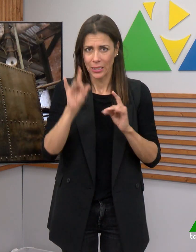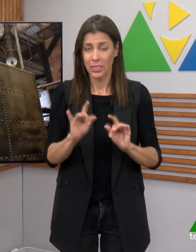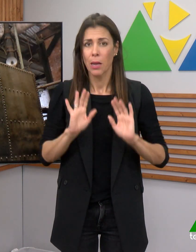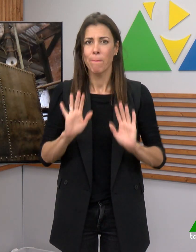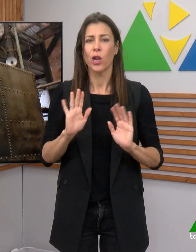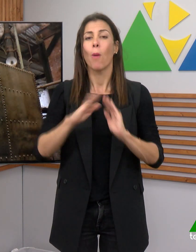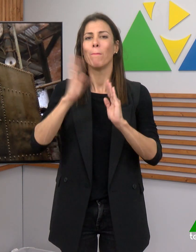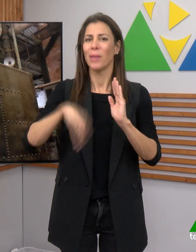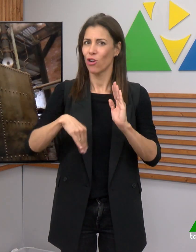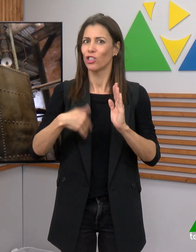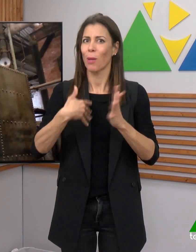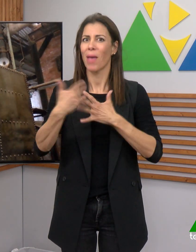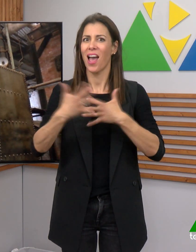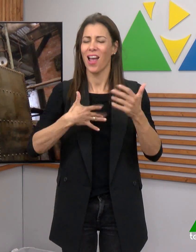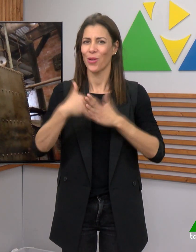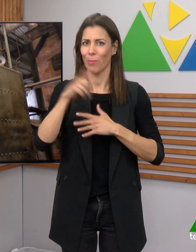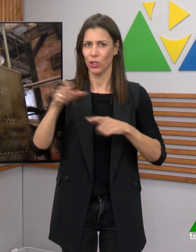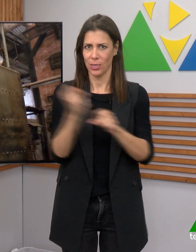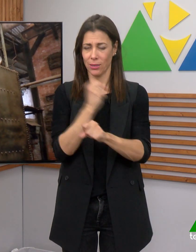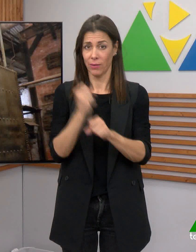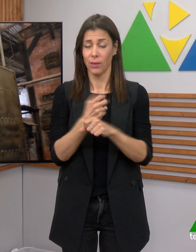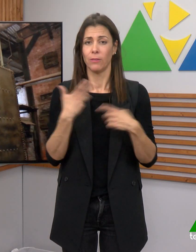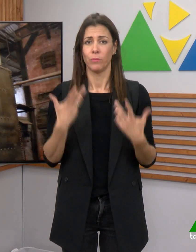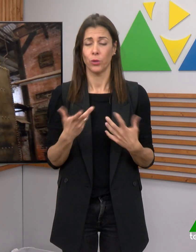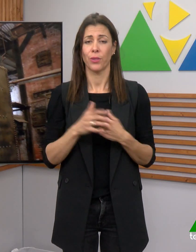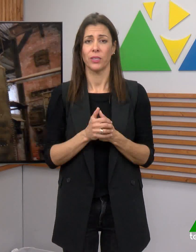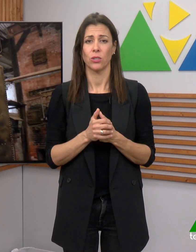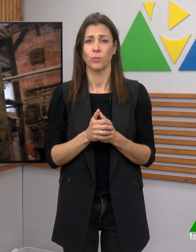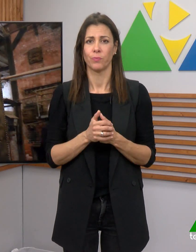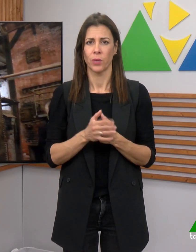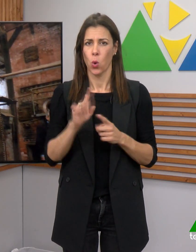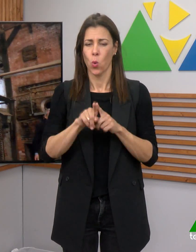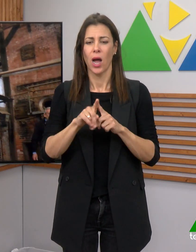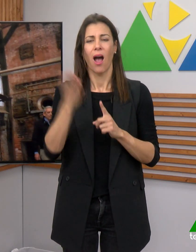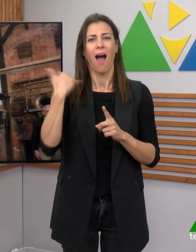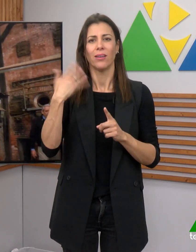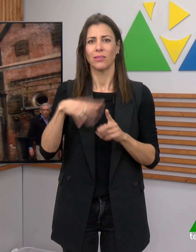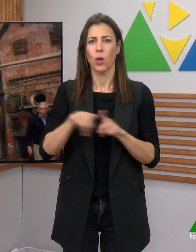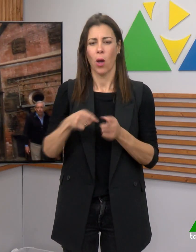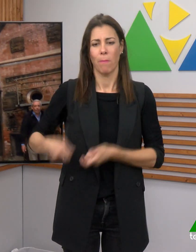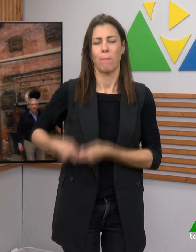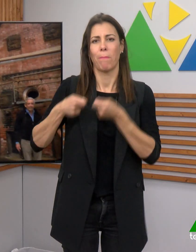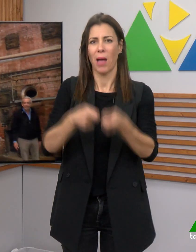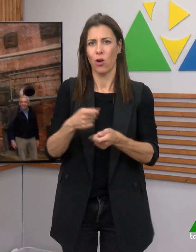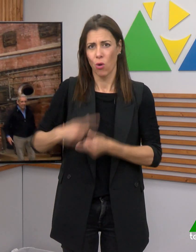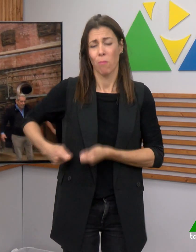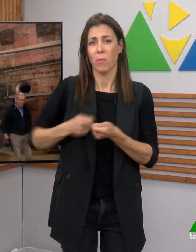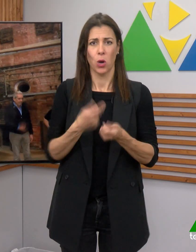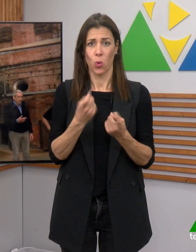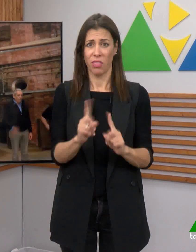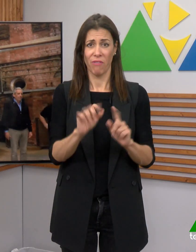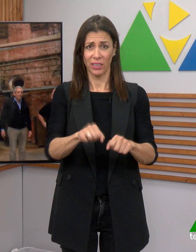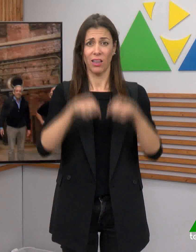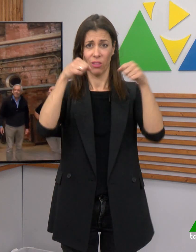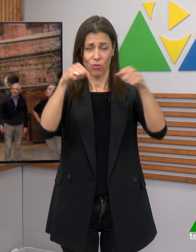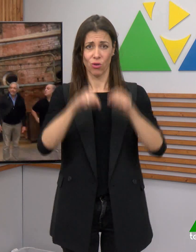mano de obra a la hora de, porque aquí no hay que cargar pala a pala los hornos de las calderas, aquí ya el